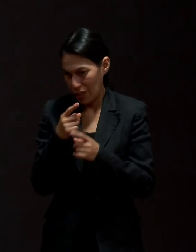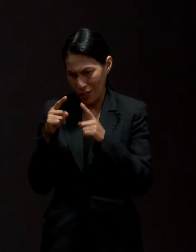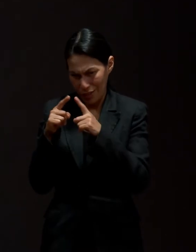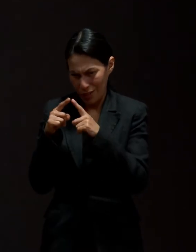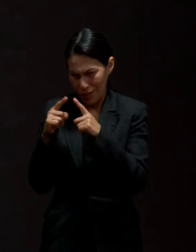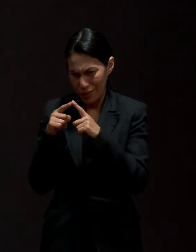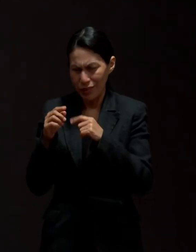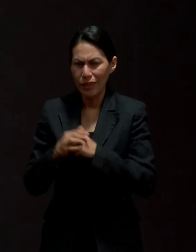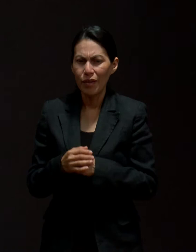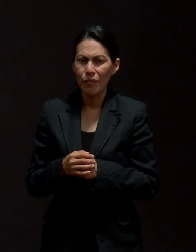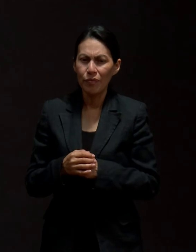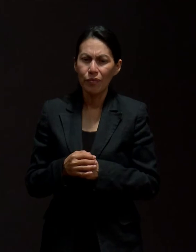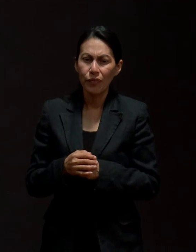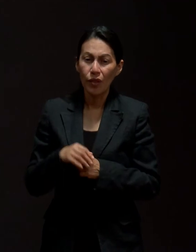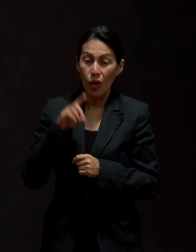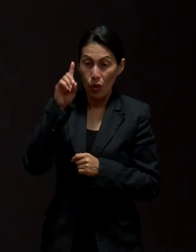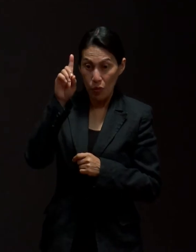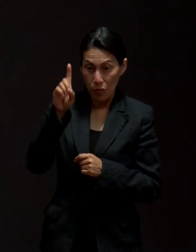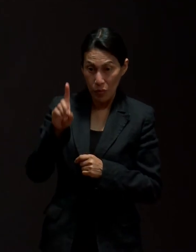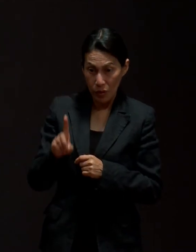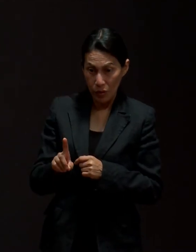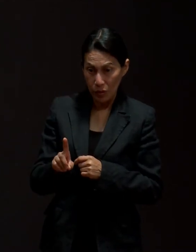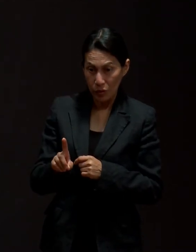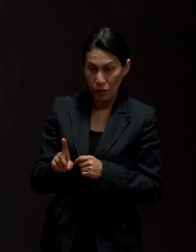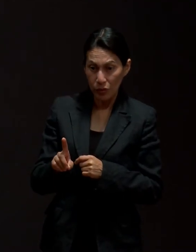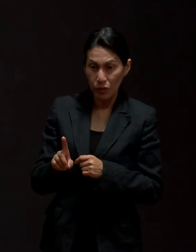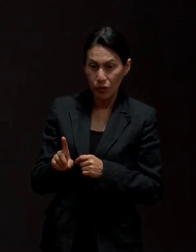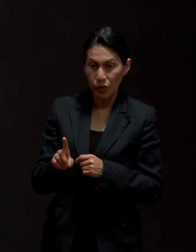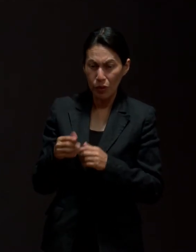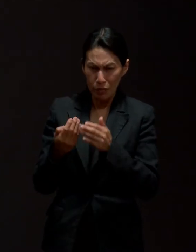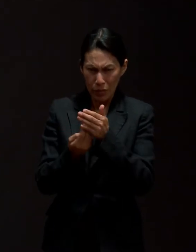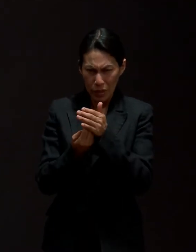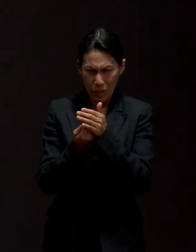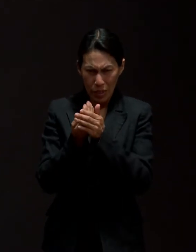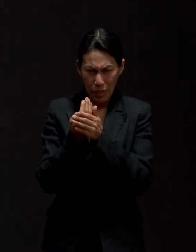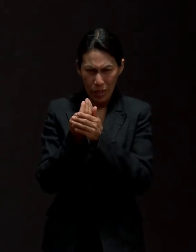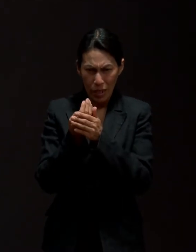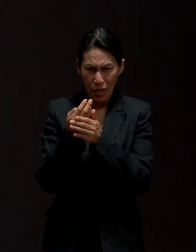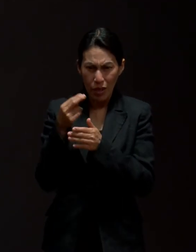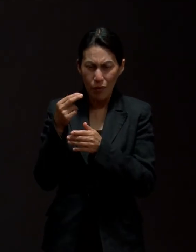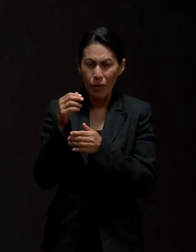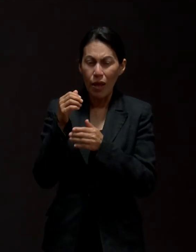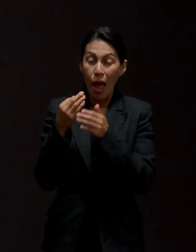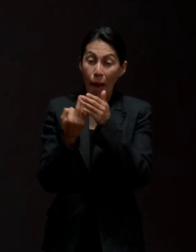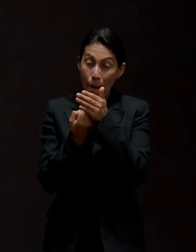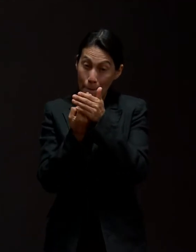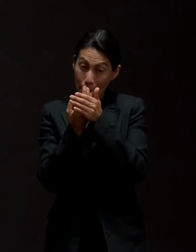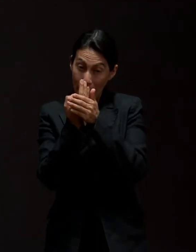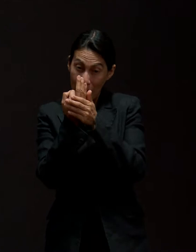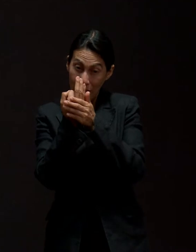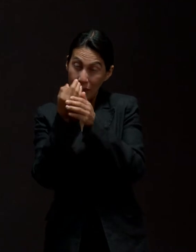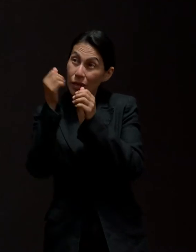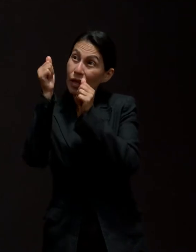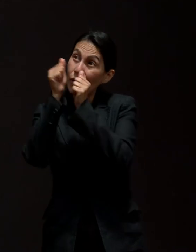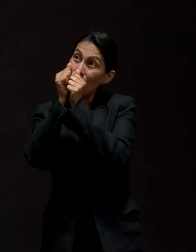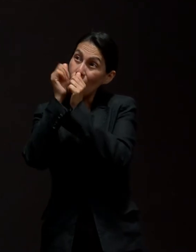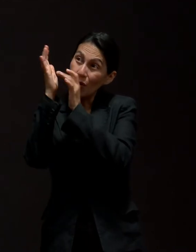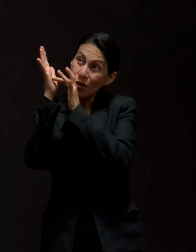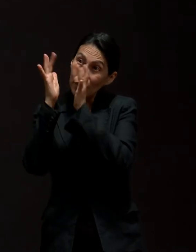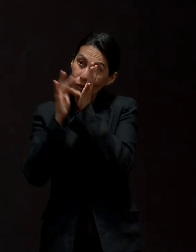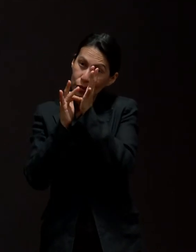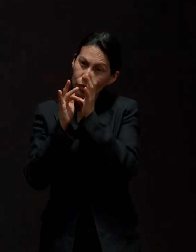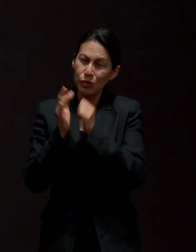esposa, en la iglesia. Y luego hacíamos los domingos amanecer con Jesús, que nos encantaba.